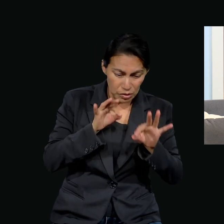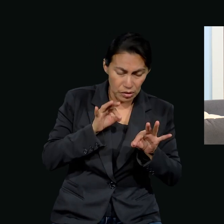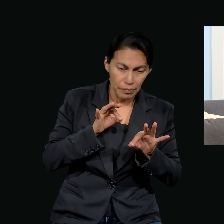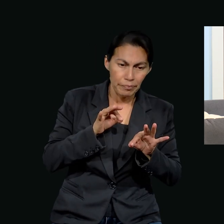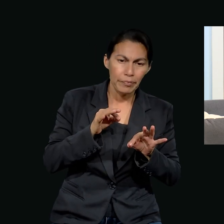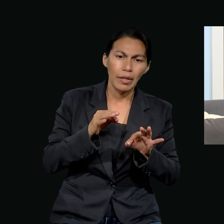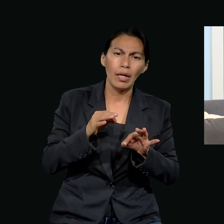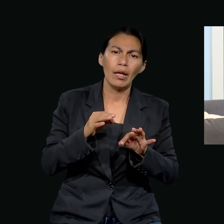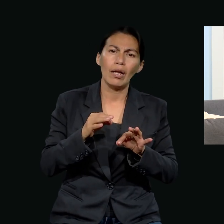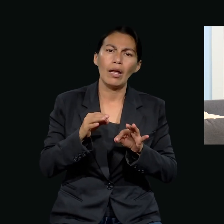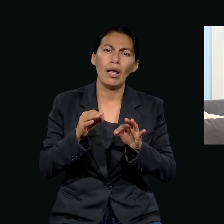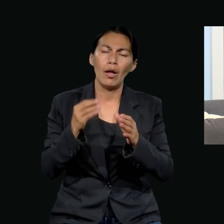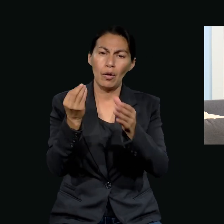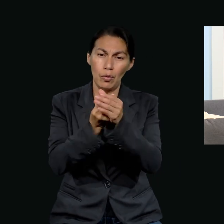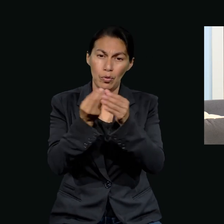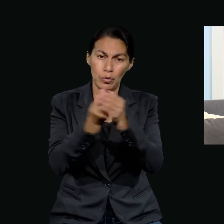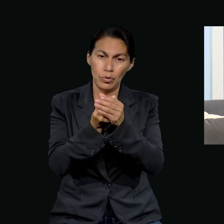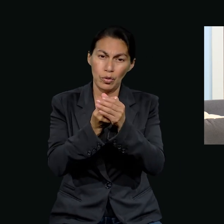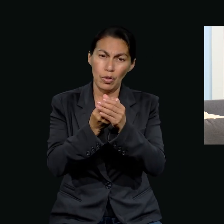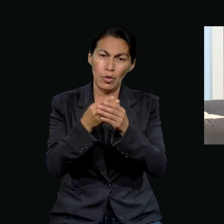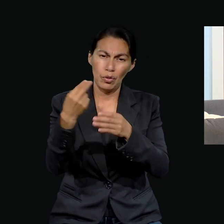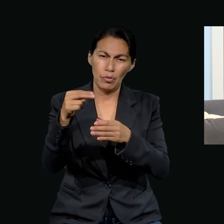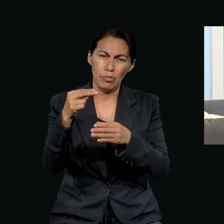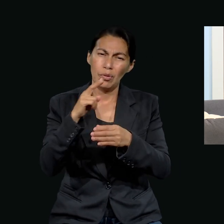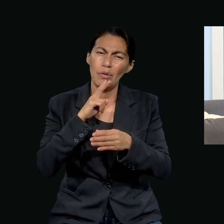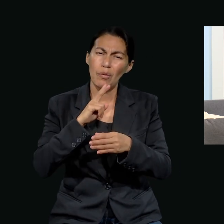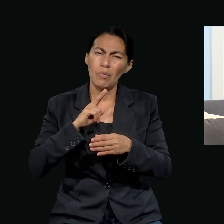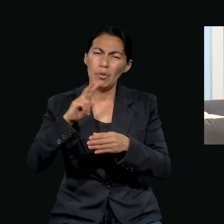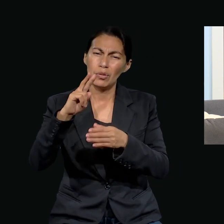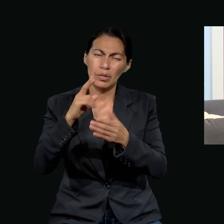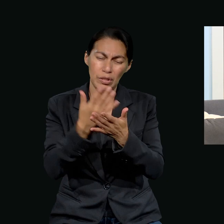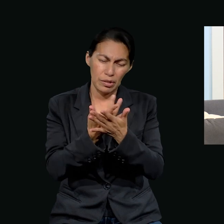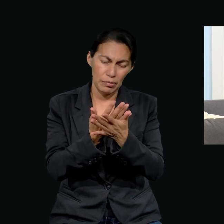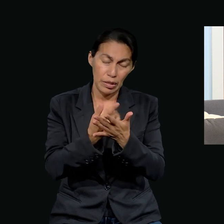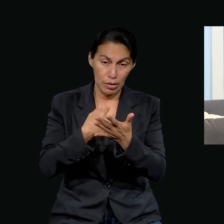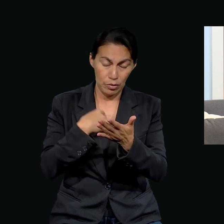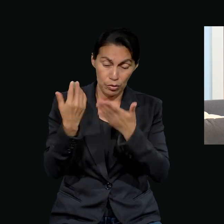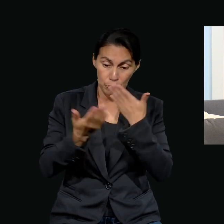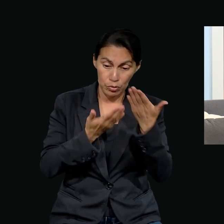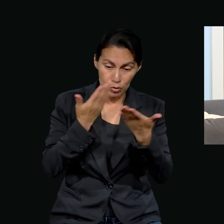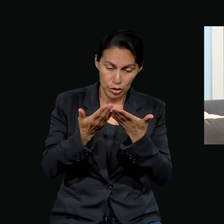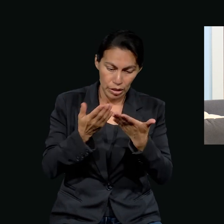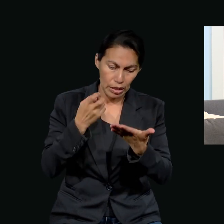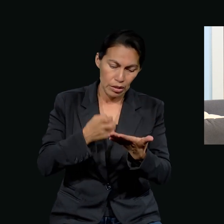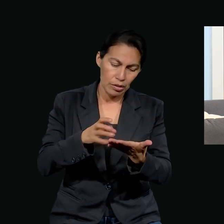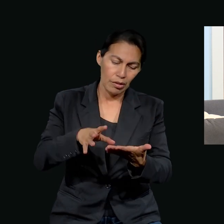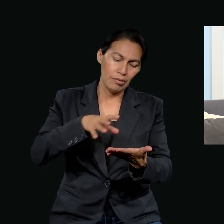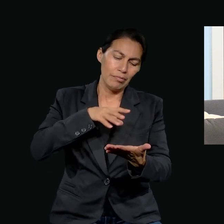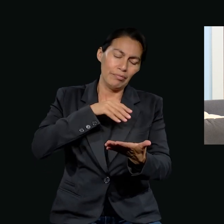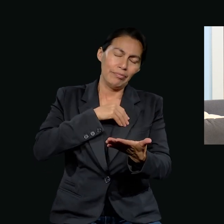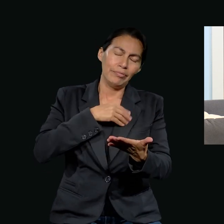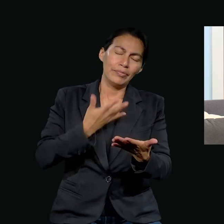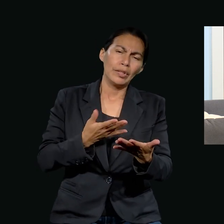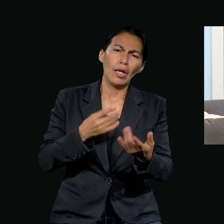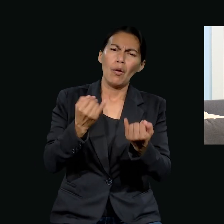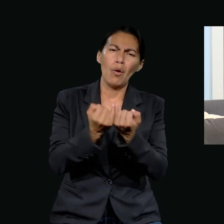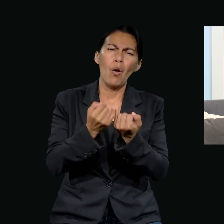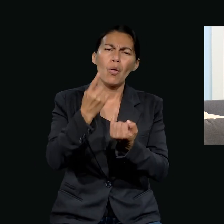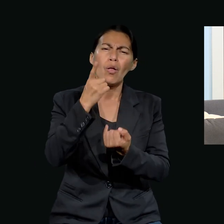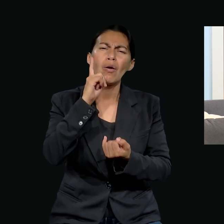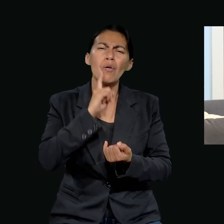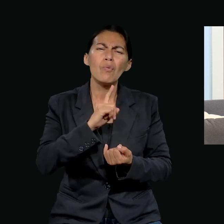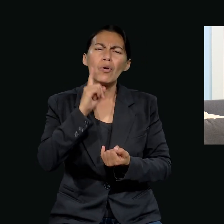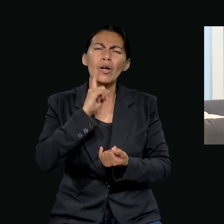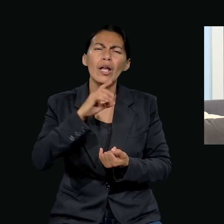curso La Voz de la Esperanza. También la obra y el acercamiento con una obrera bíblica a quien aprecio